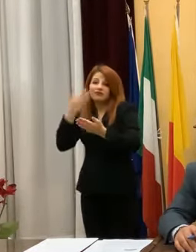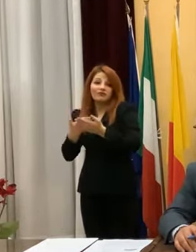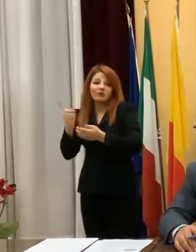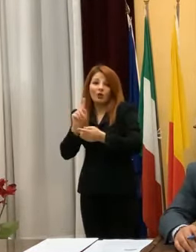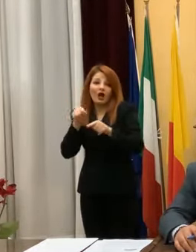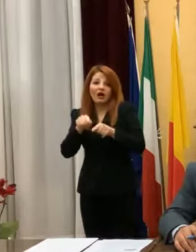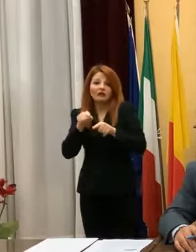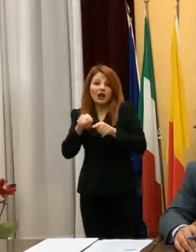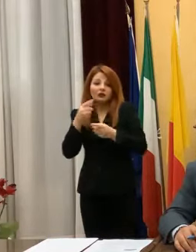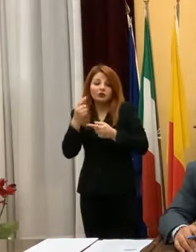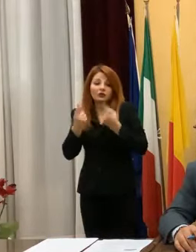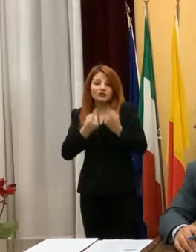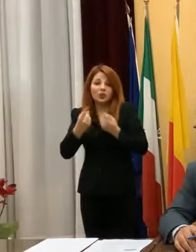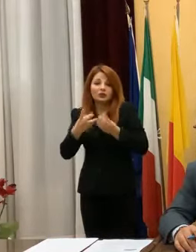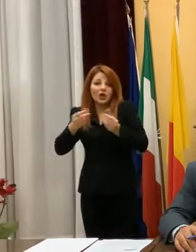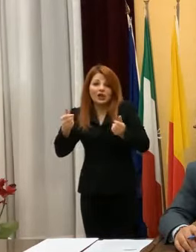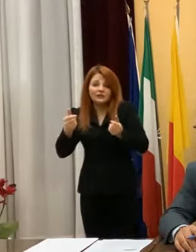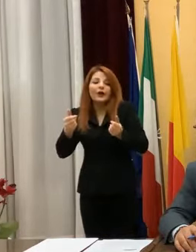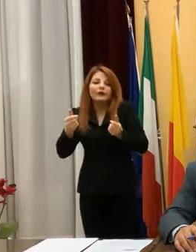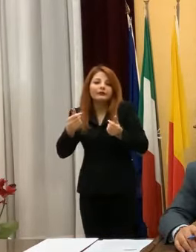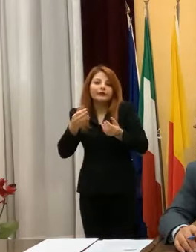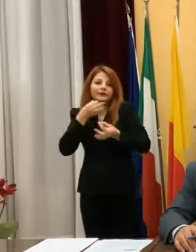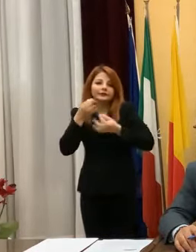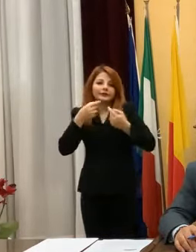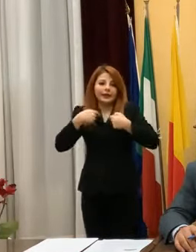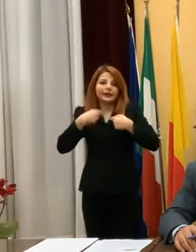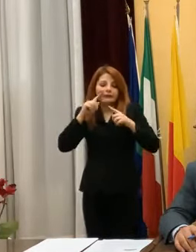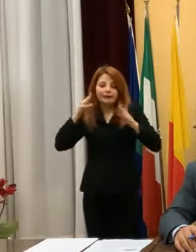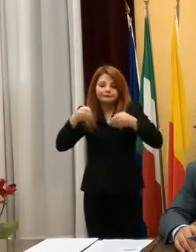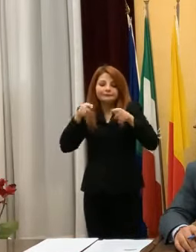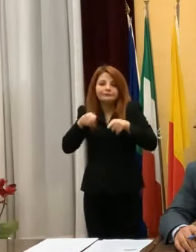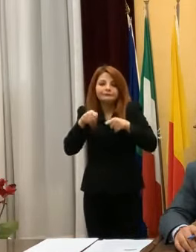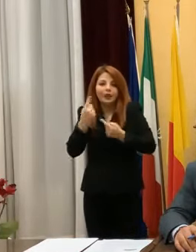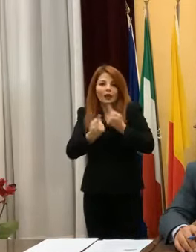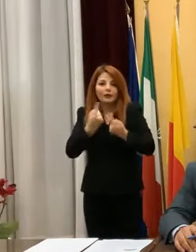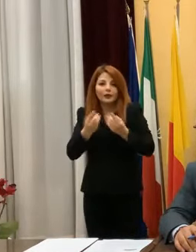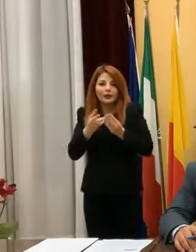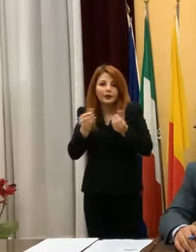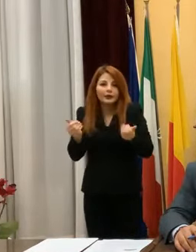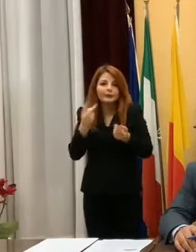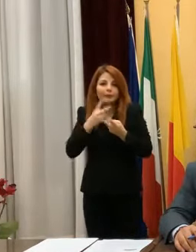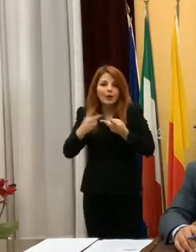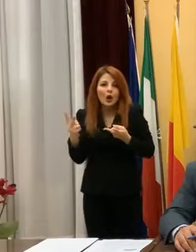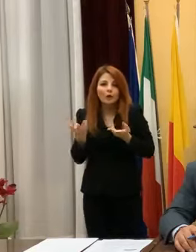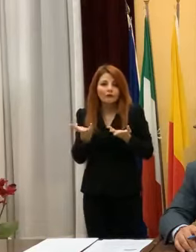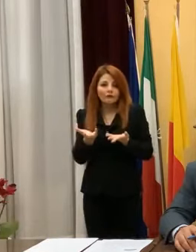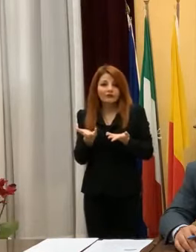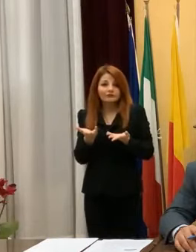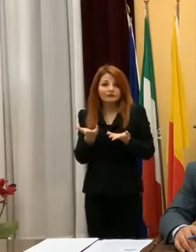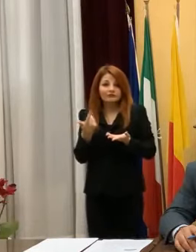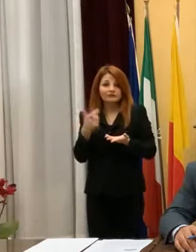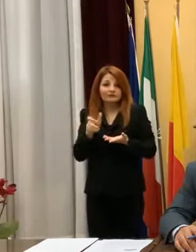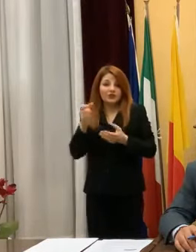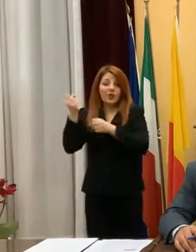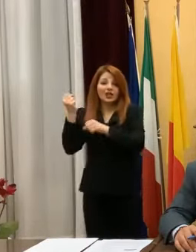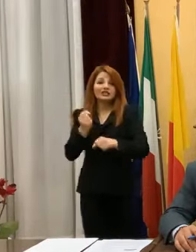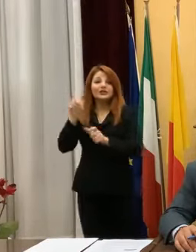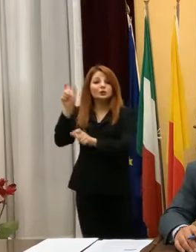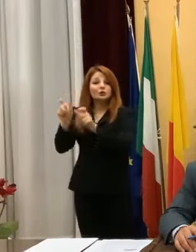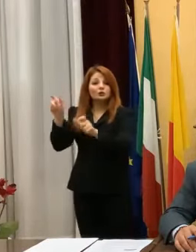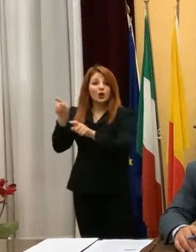dell'inadeguatezza delle istituzioni o dei rappresentanti delle istituzioni che avevano